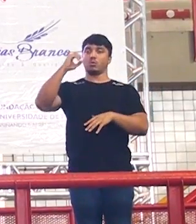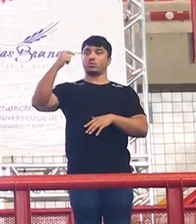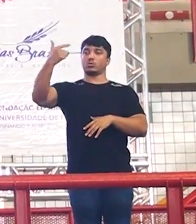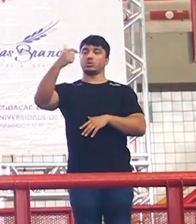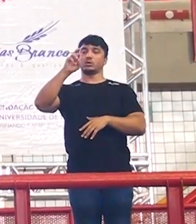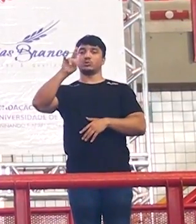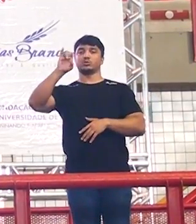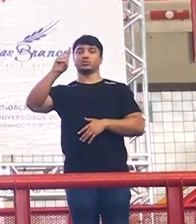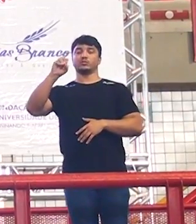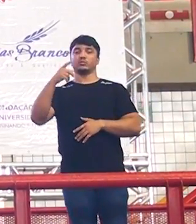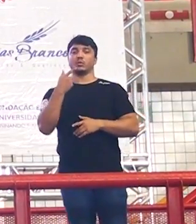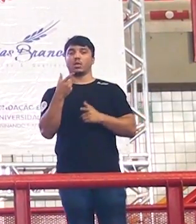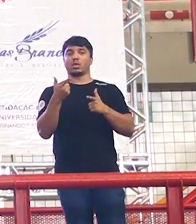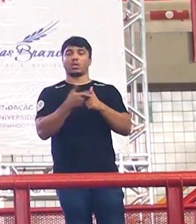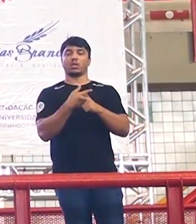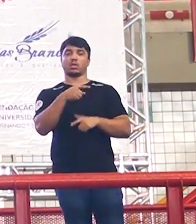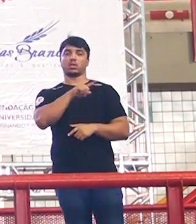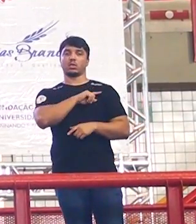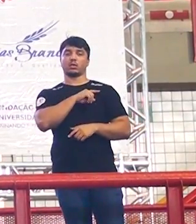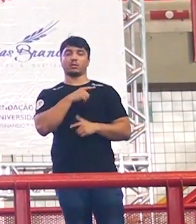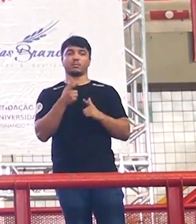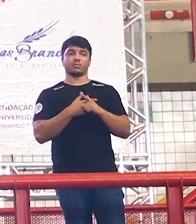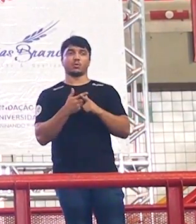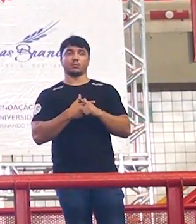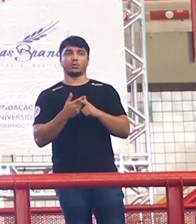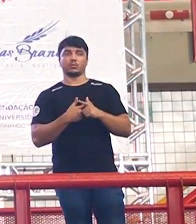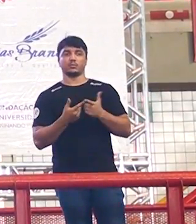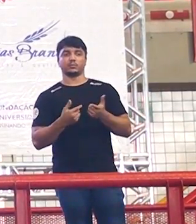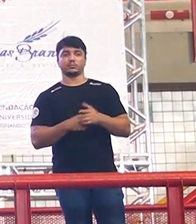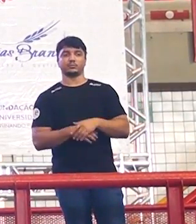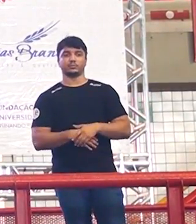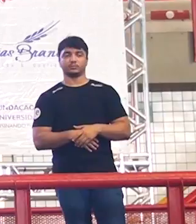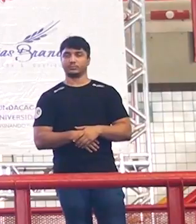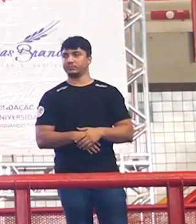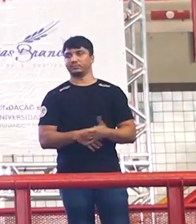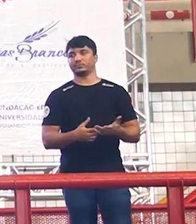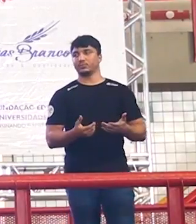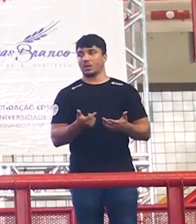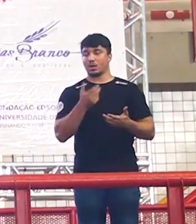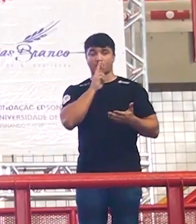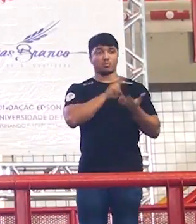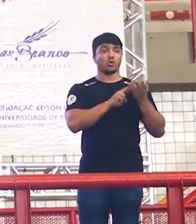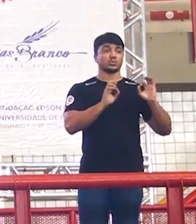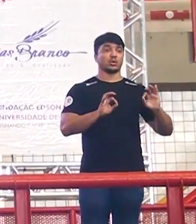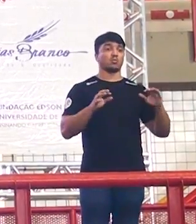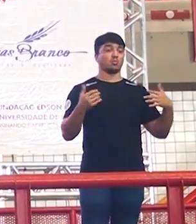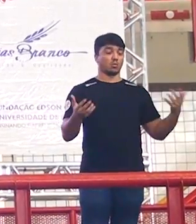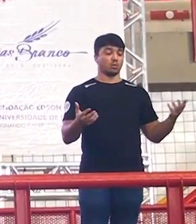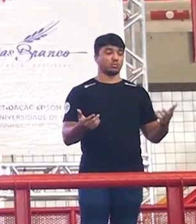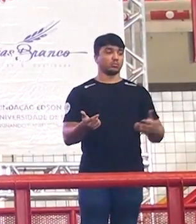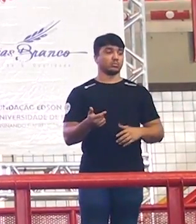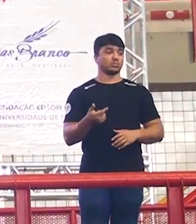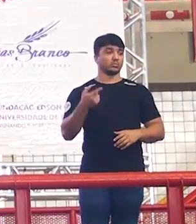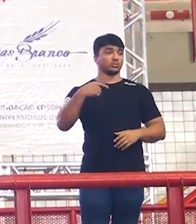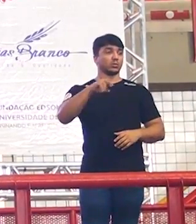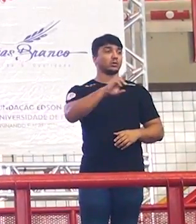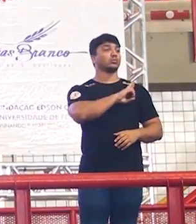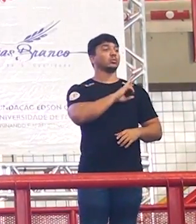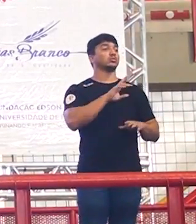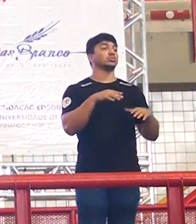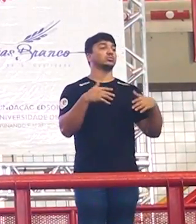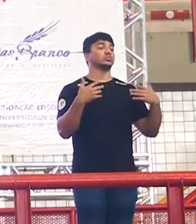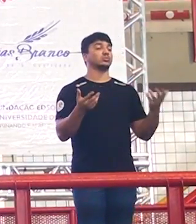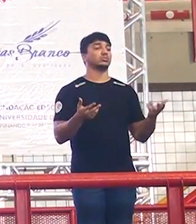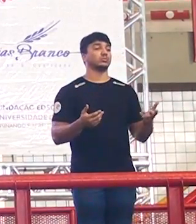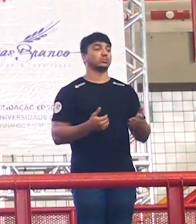radioativo, prejudicando a respiração dos seres humanos. Pessoal, tem alguma dúvida aí? Eu queria ouvir todo mundo respondendo.